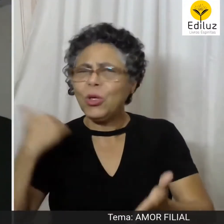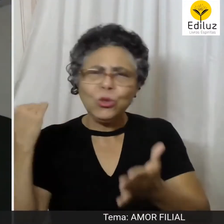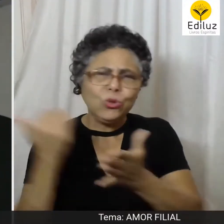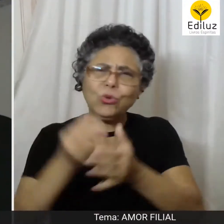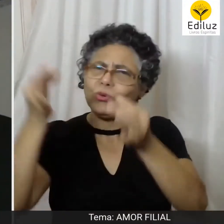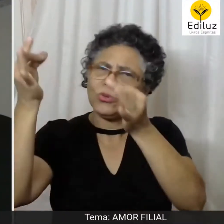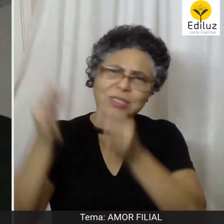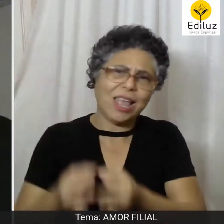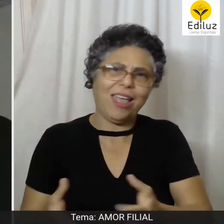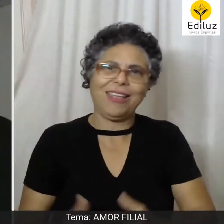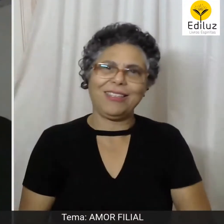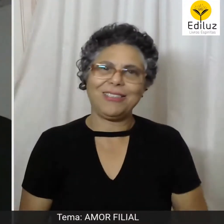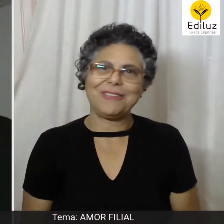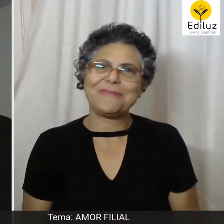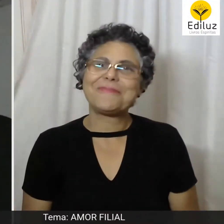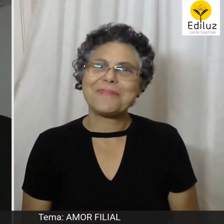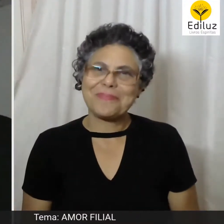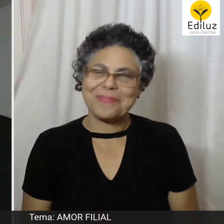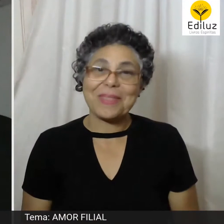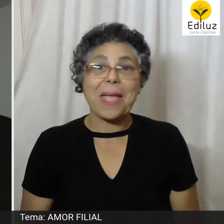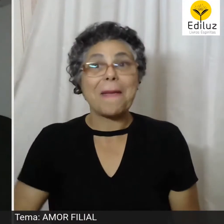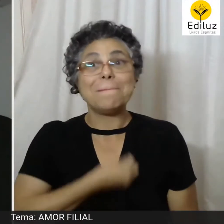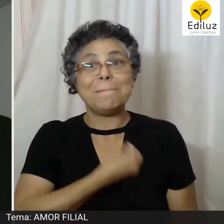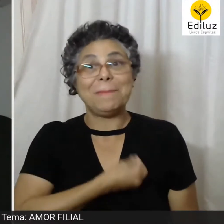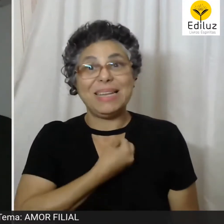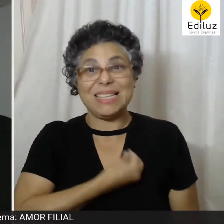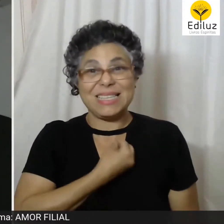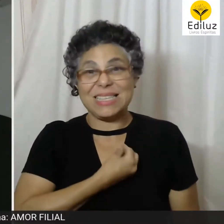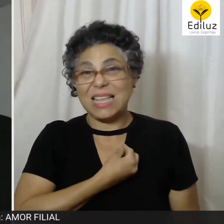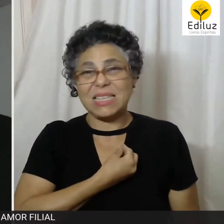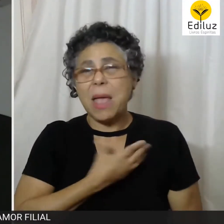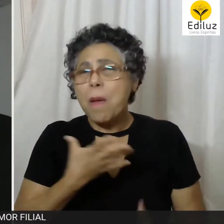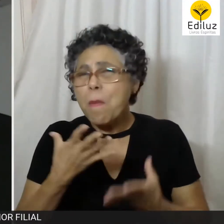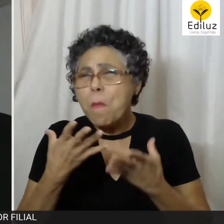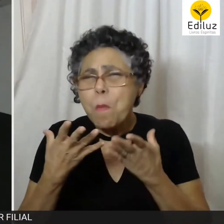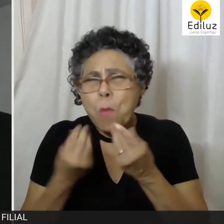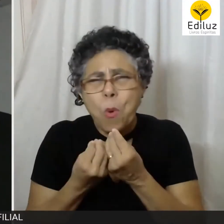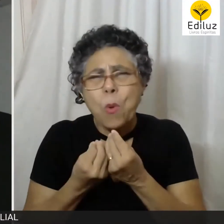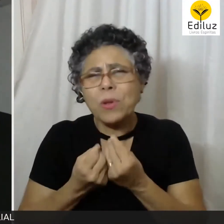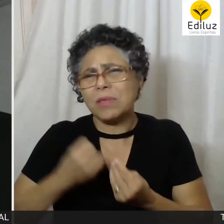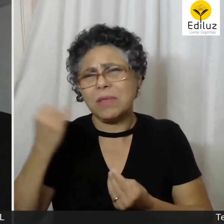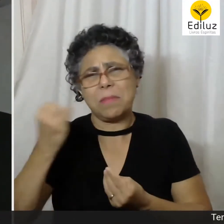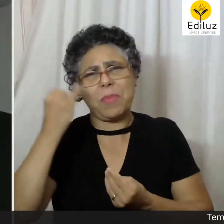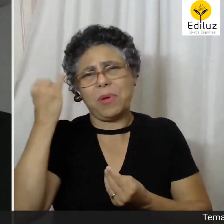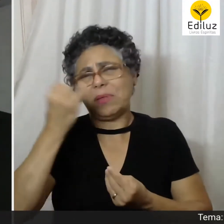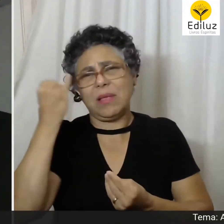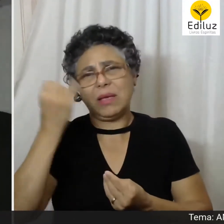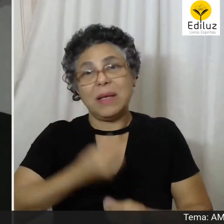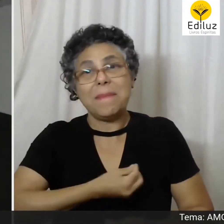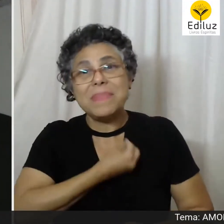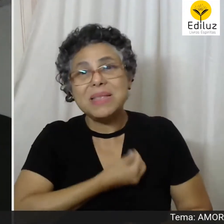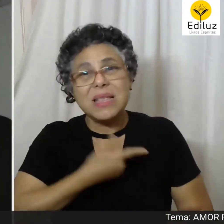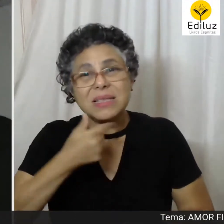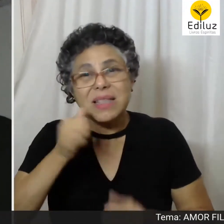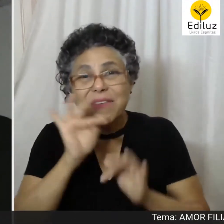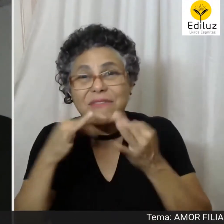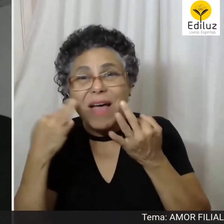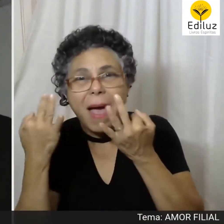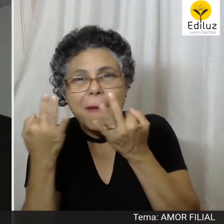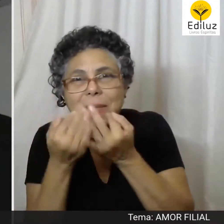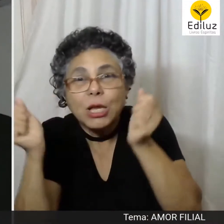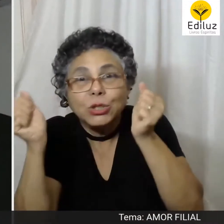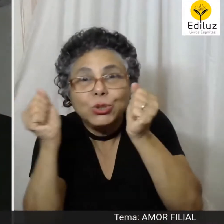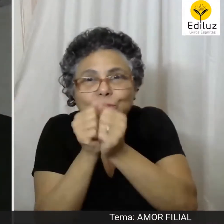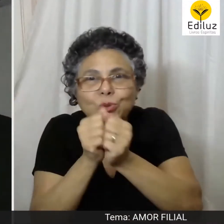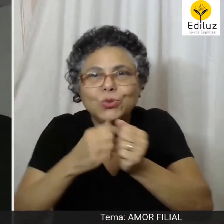Né? A presença é determinante, porquanto a presença dos pais ao lado dos